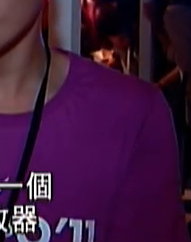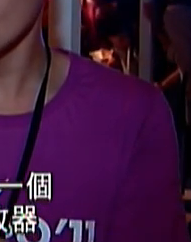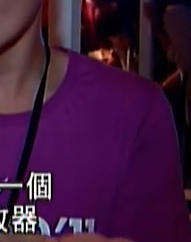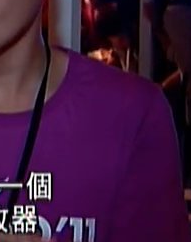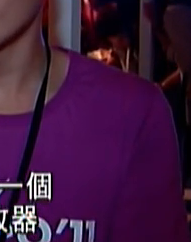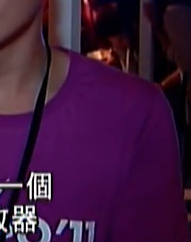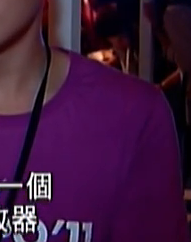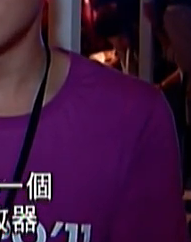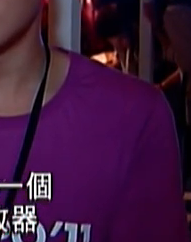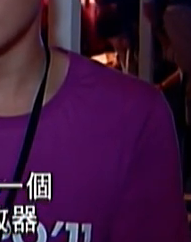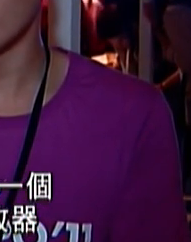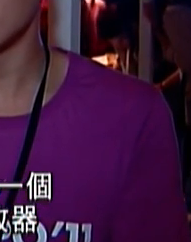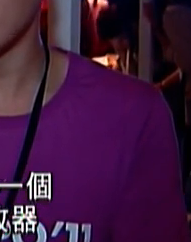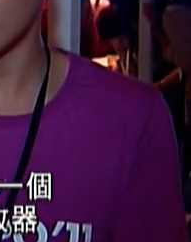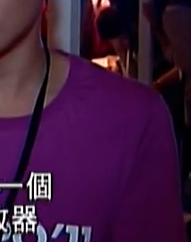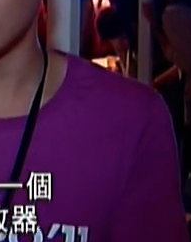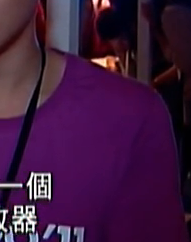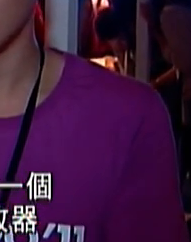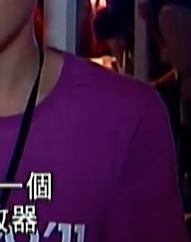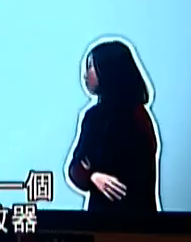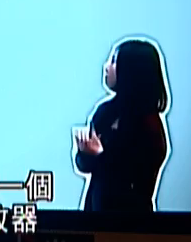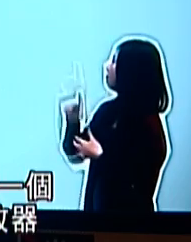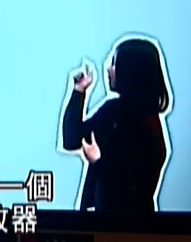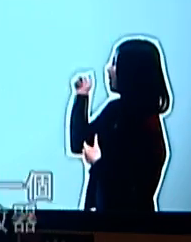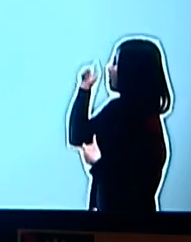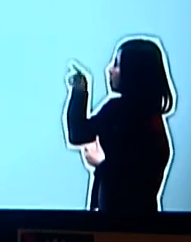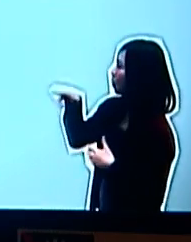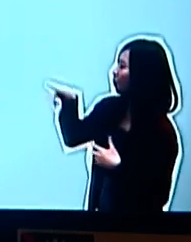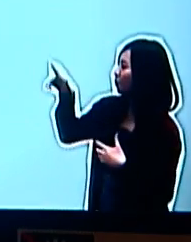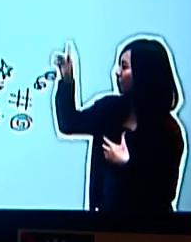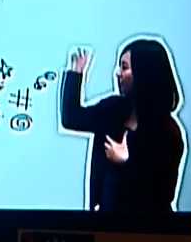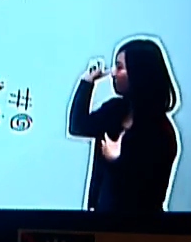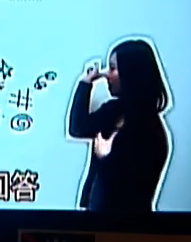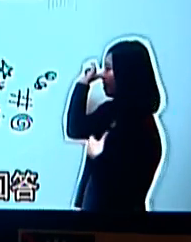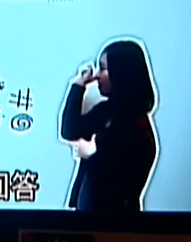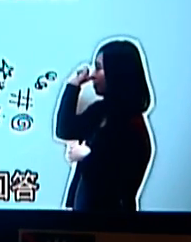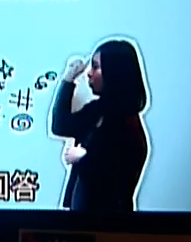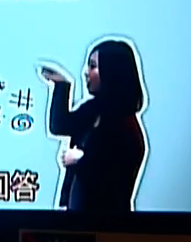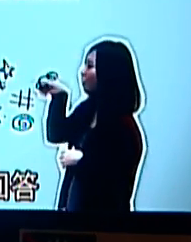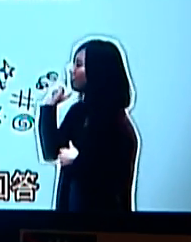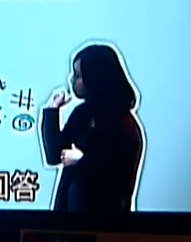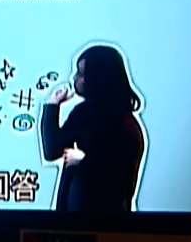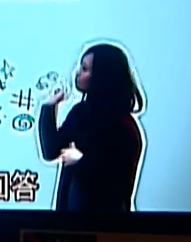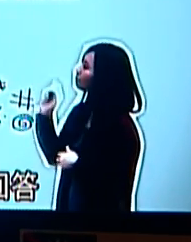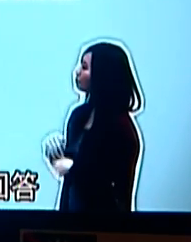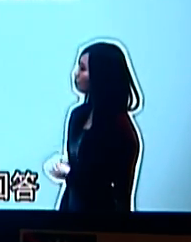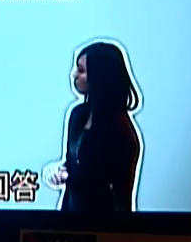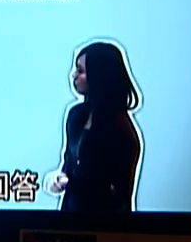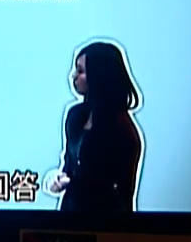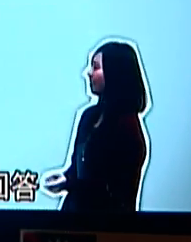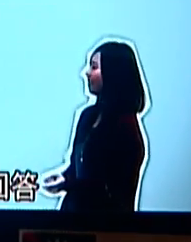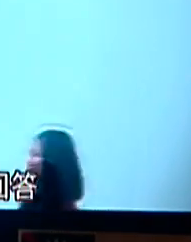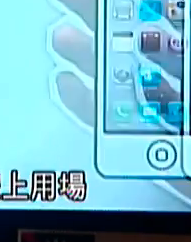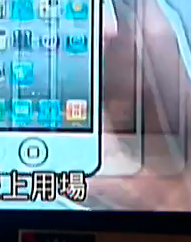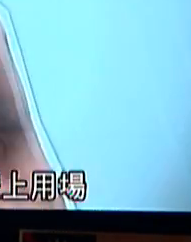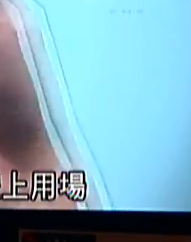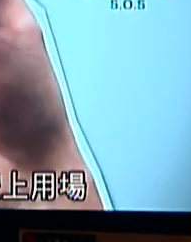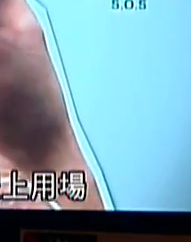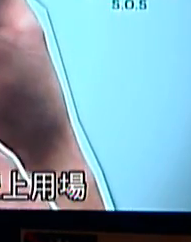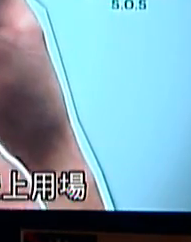外一种新的那种接收器。 还有要问路，也可以把路人的回答转换成文字。另外，急救呼叫也可以